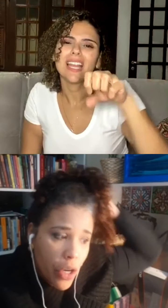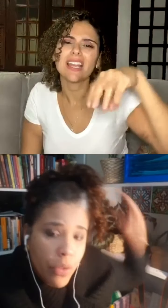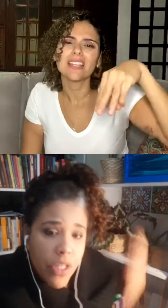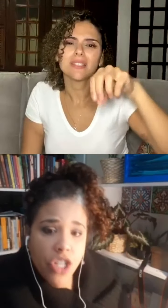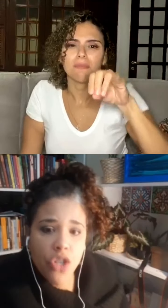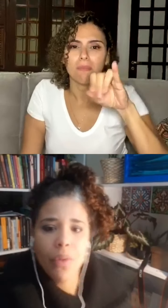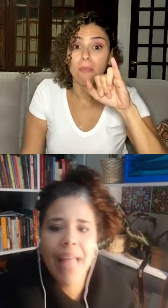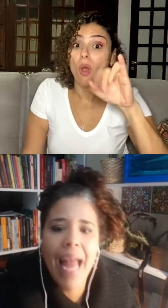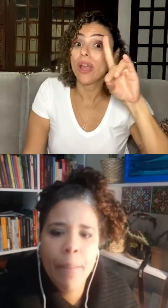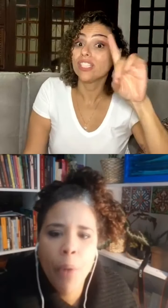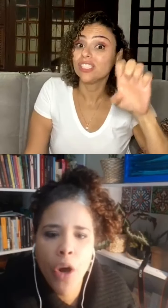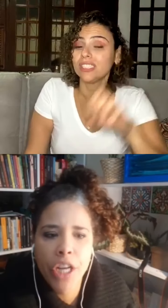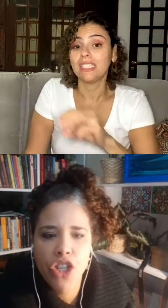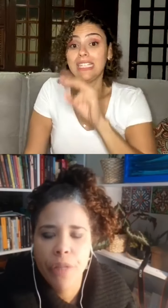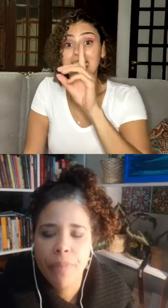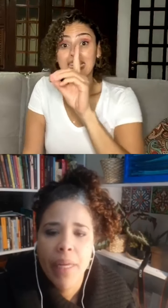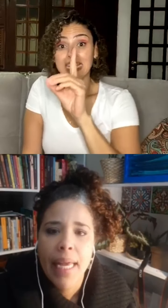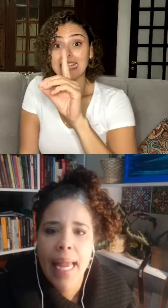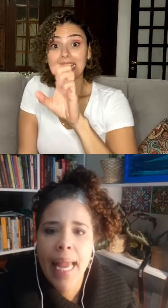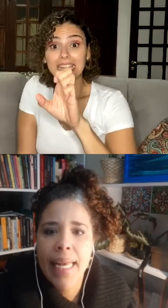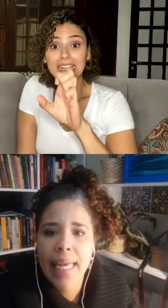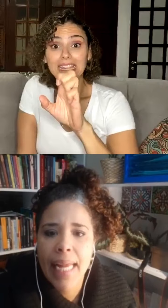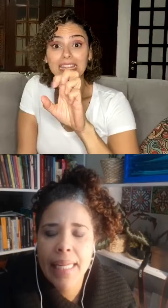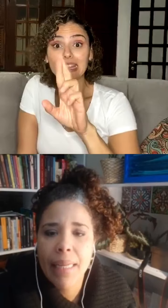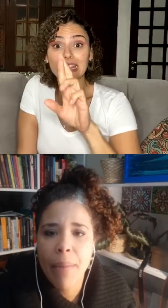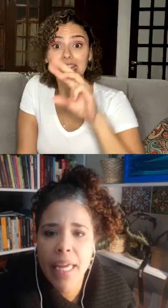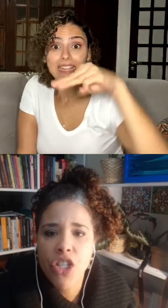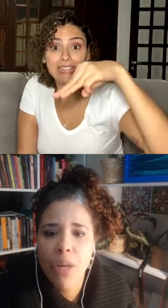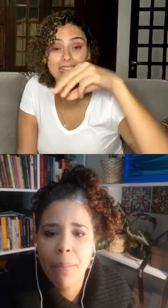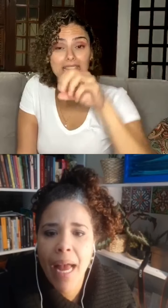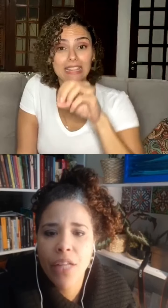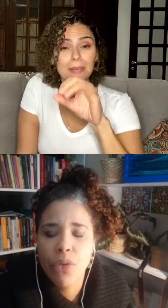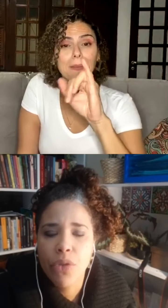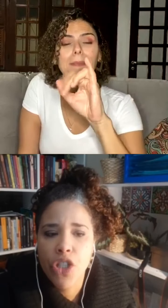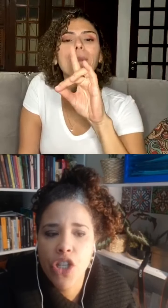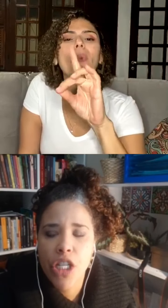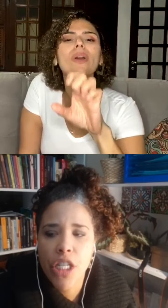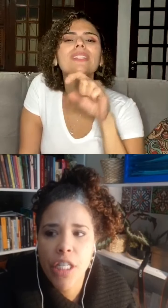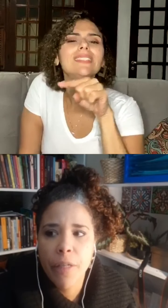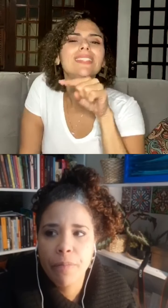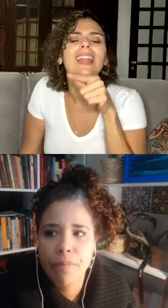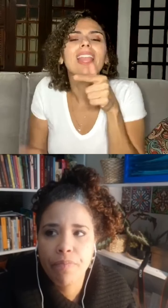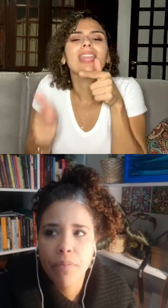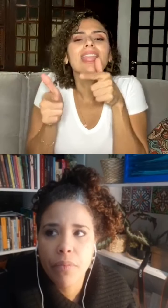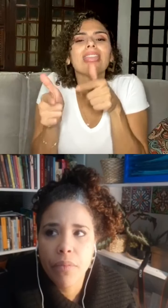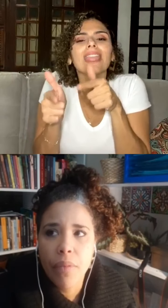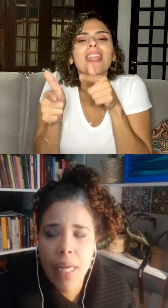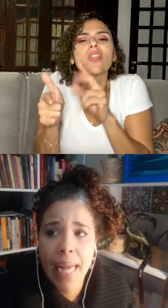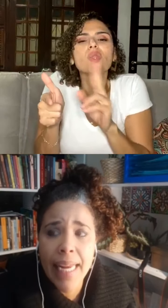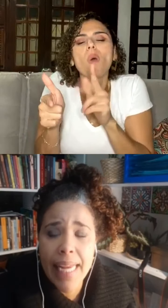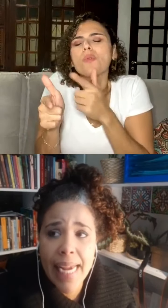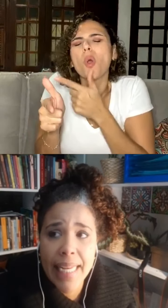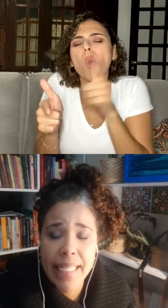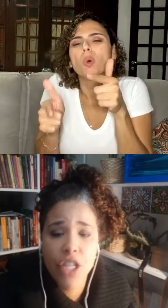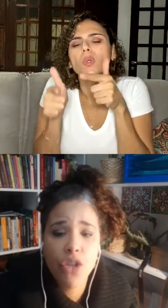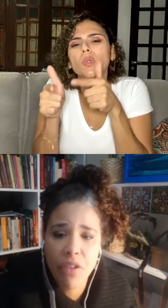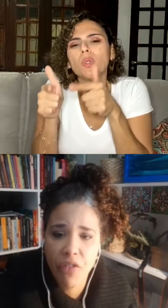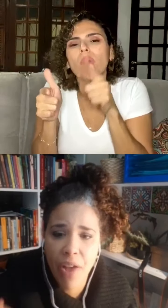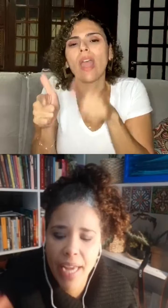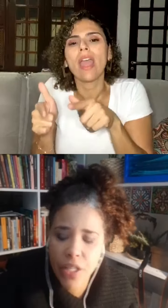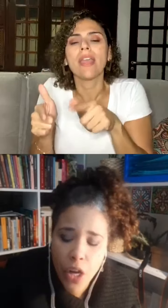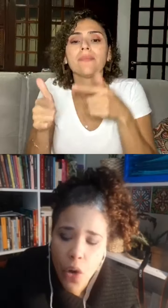O cisto dermoide, ele também é chamado de... aquele cisto